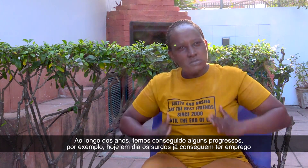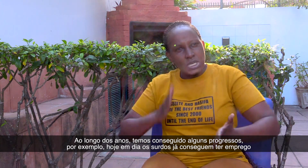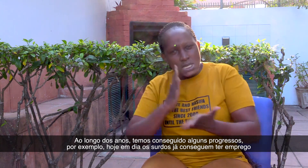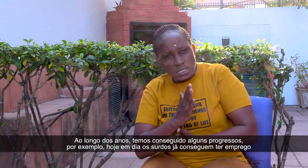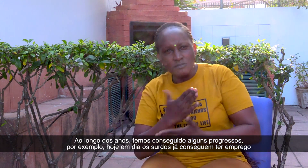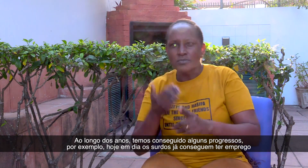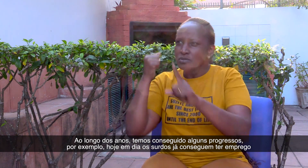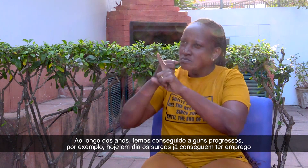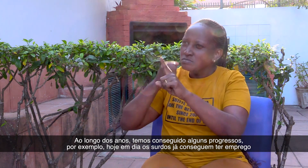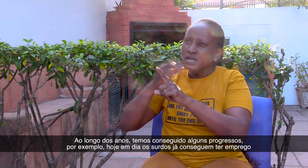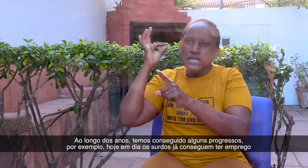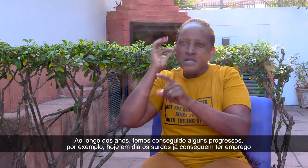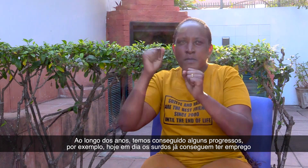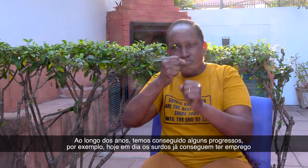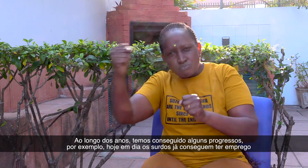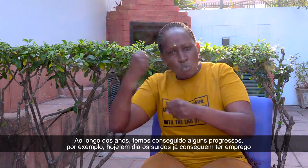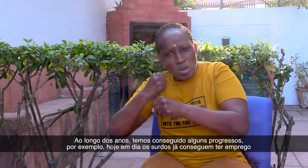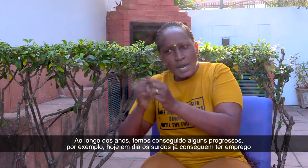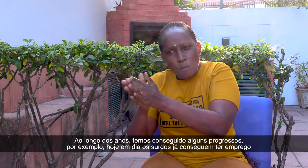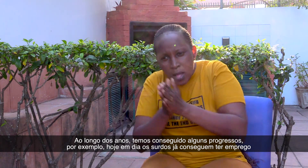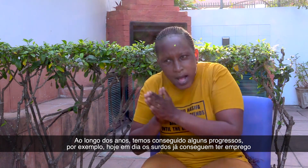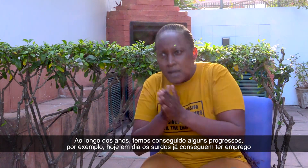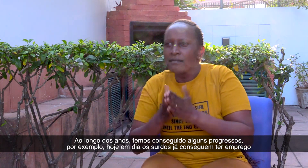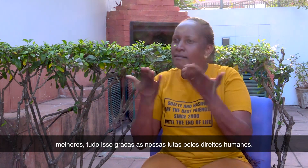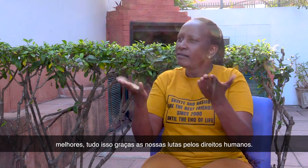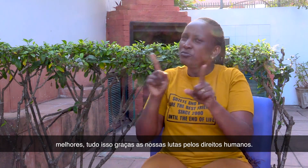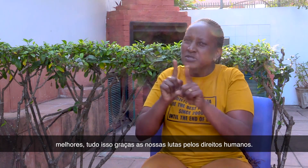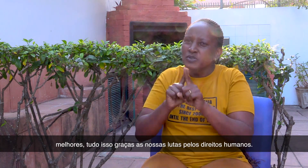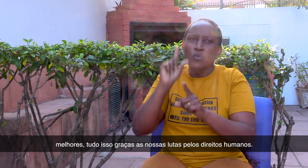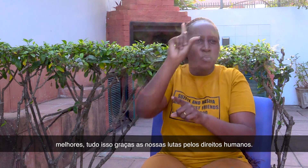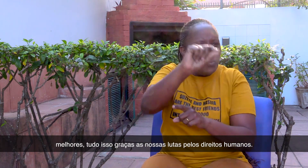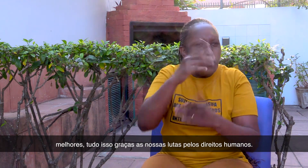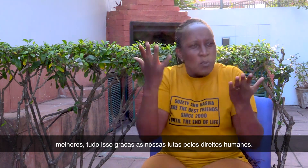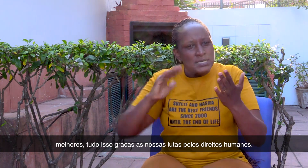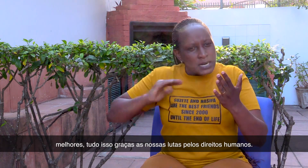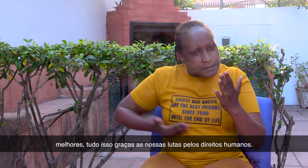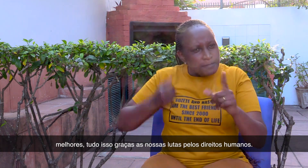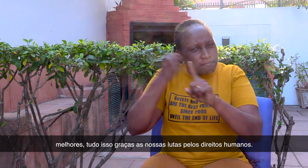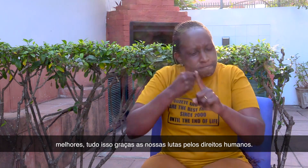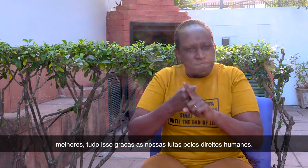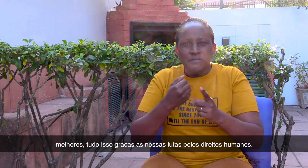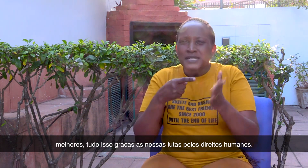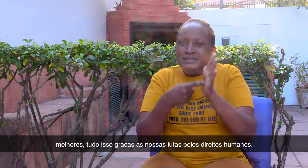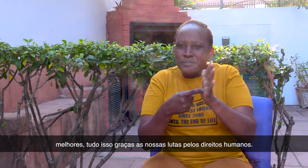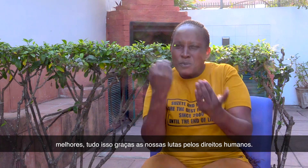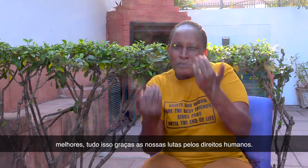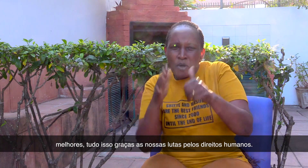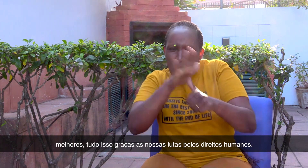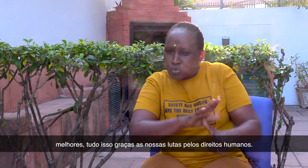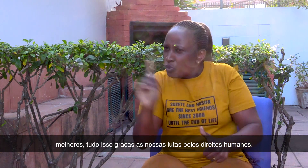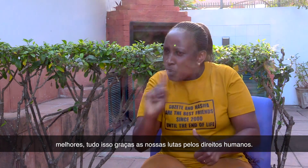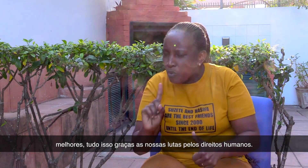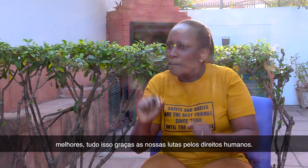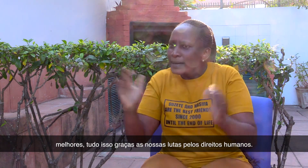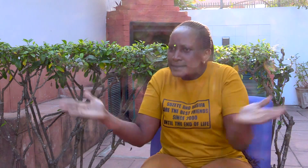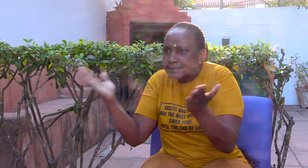progressos. Por exemplo, hoje em dia, os surdos já conseguem ter empregos melhores. Tudo isso graças às nossas lutas pelos